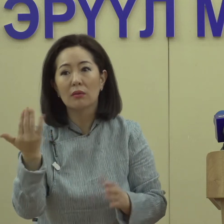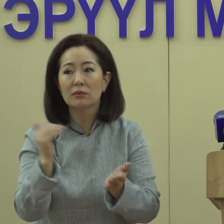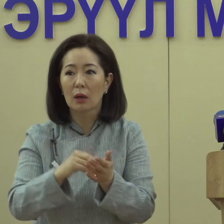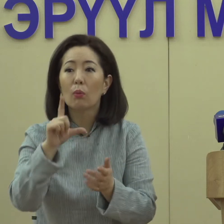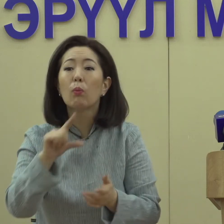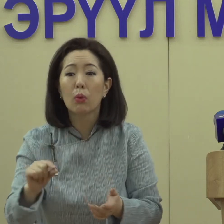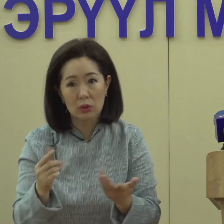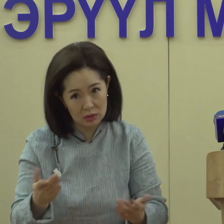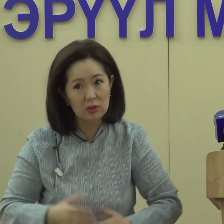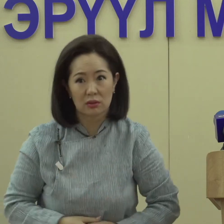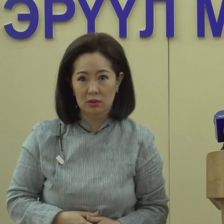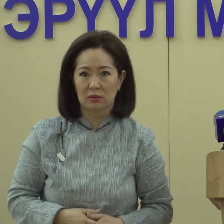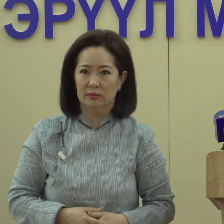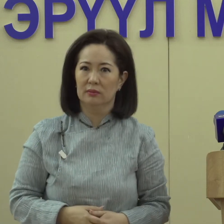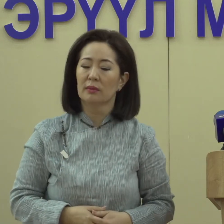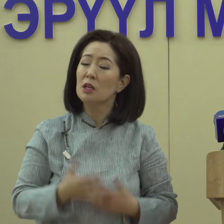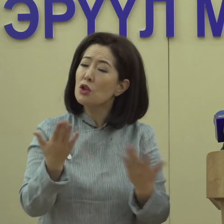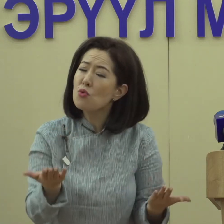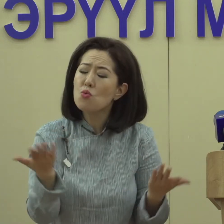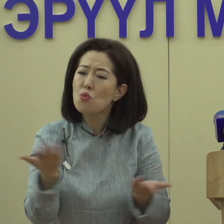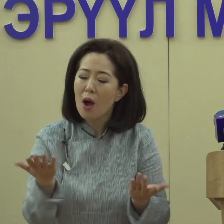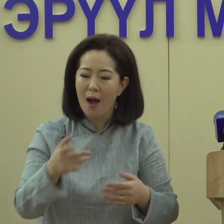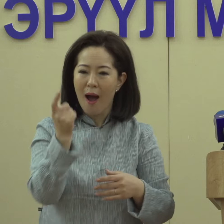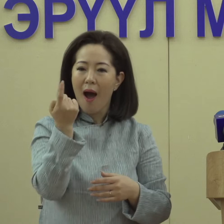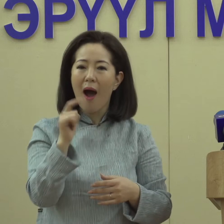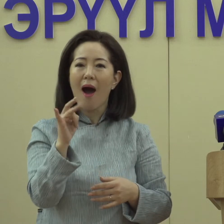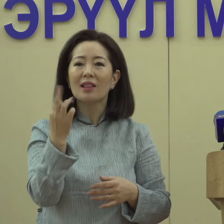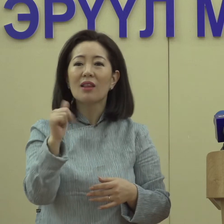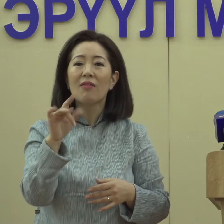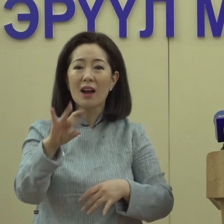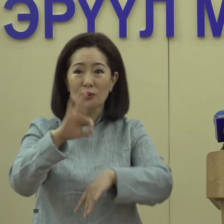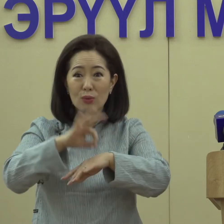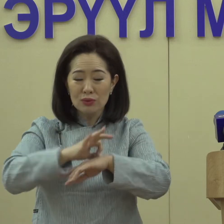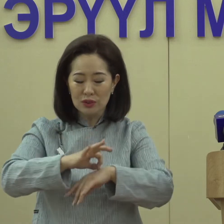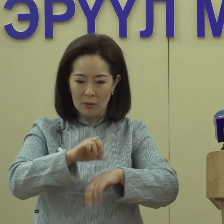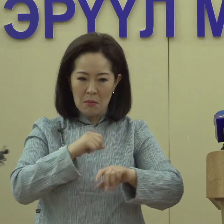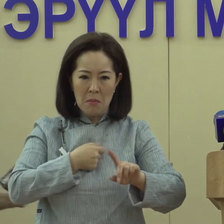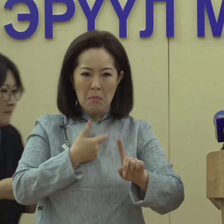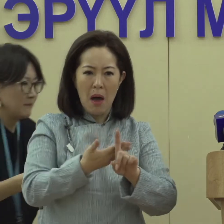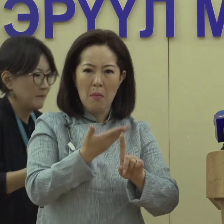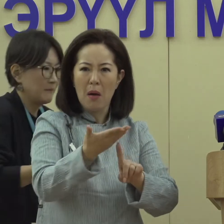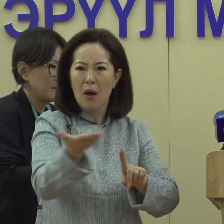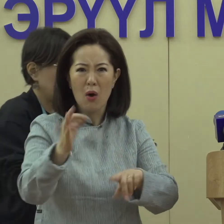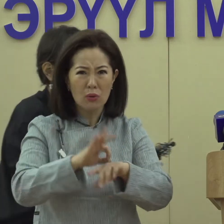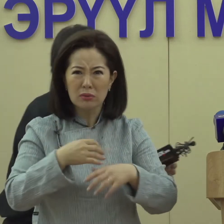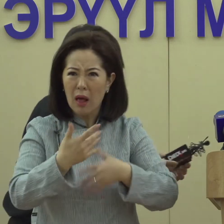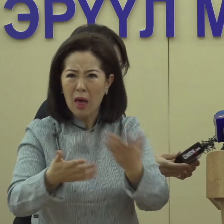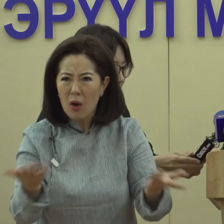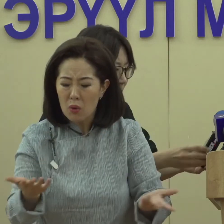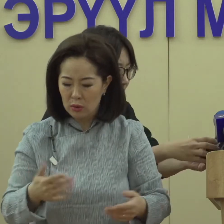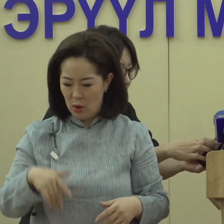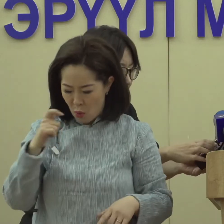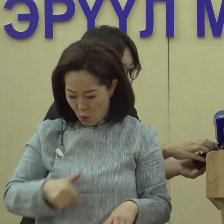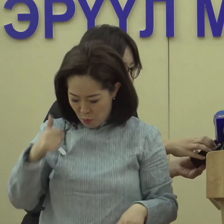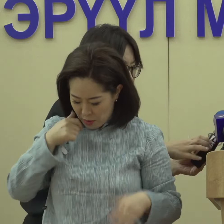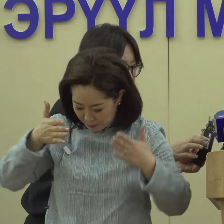энэ халдвар өвчин гэдэг бол одоо эрүүл мэндийн байгууллагаас биш иргэд олон нийтийн одоо ариун цэврээс ихээхэн шалтгаалдаг гэдгийг